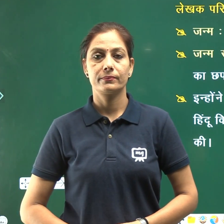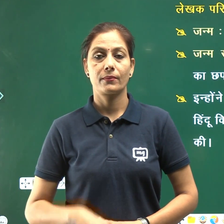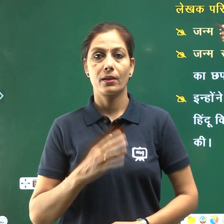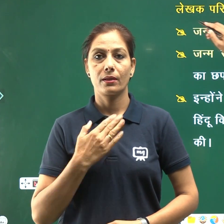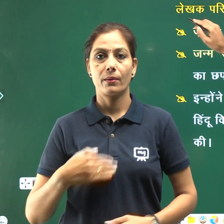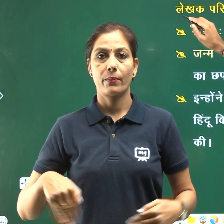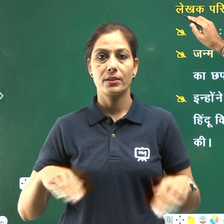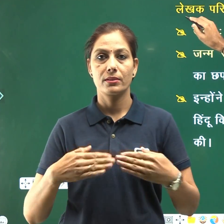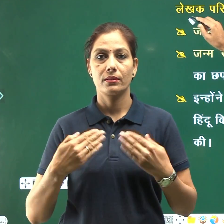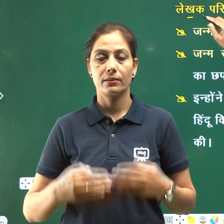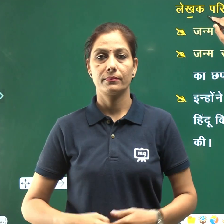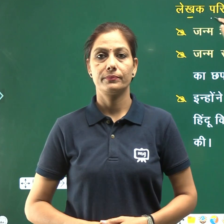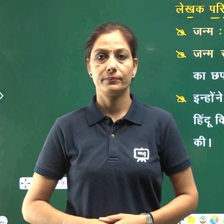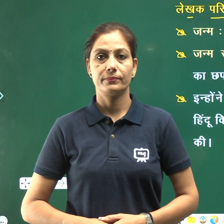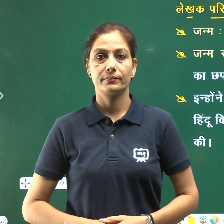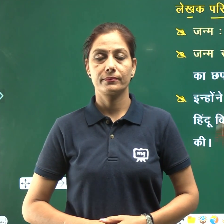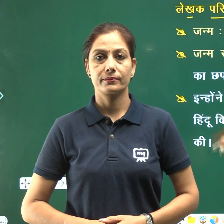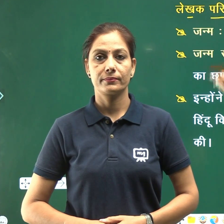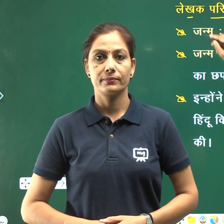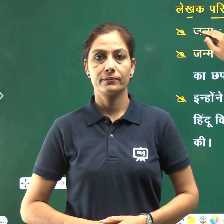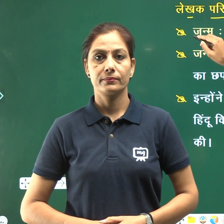इनका परिचय।